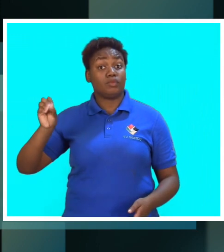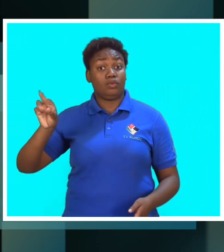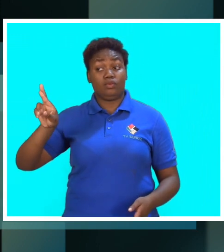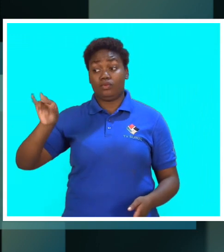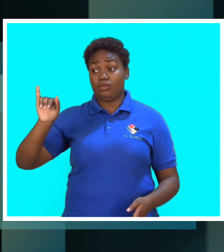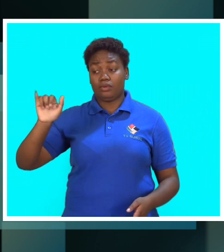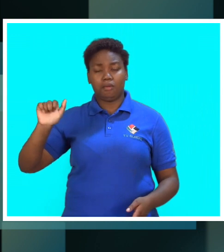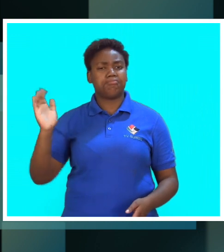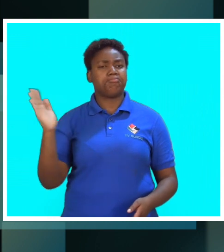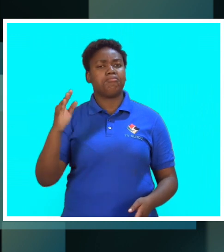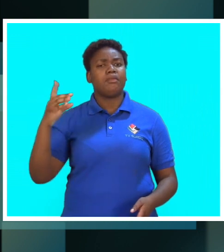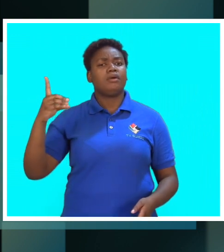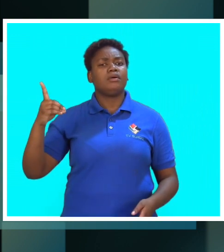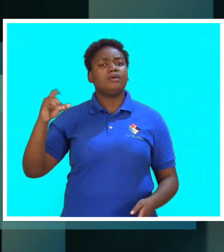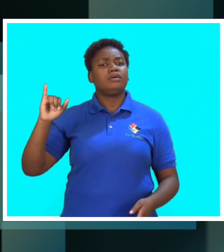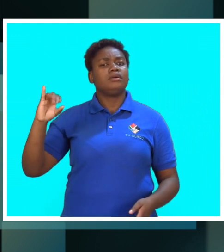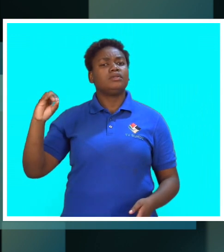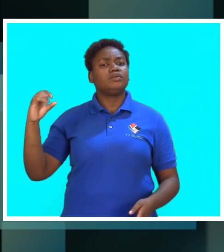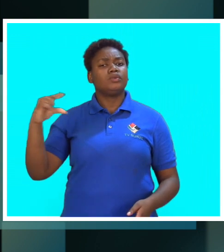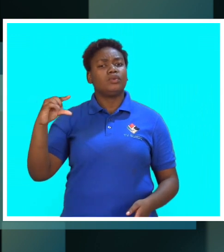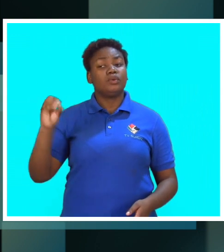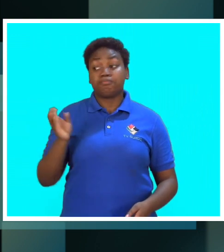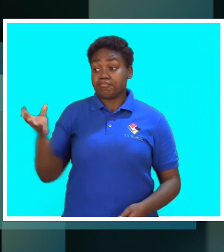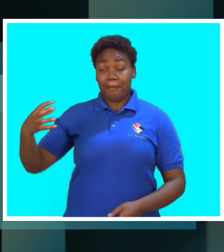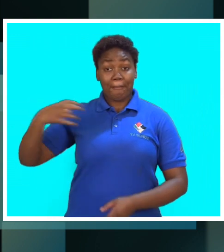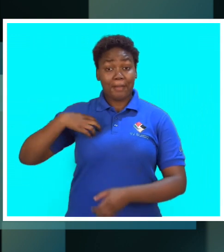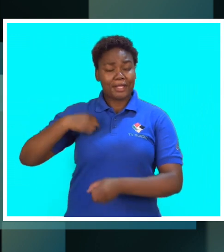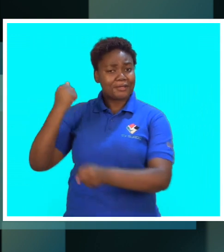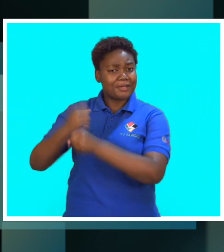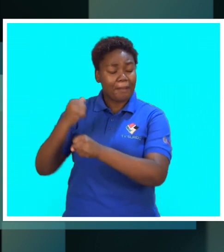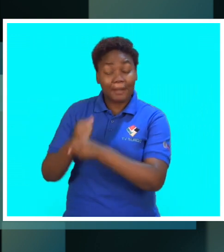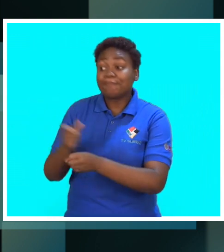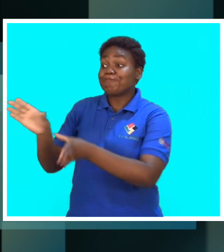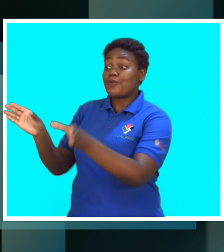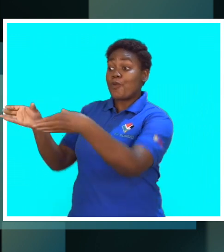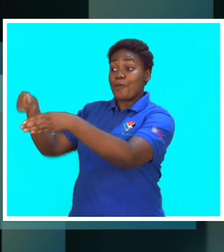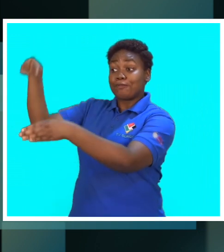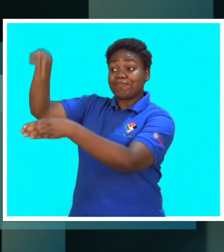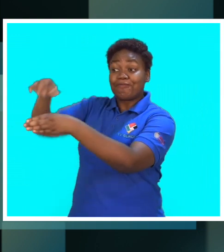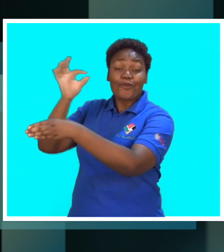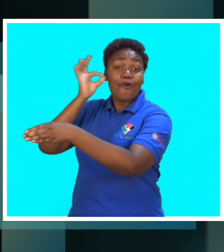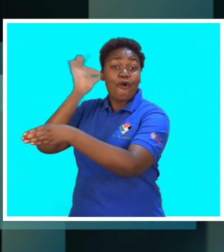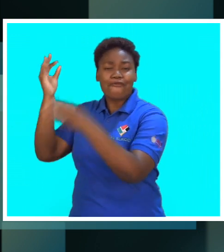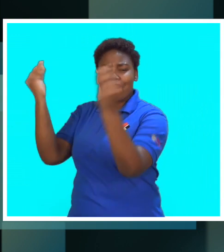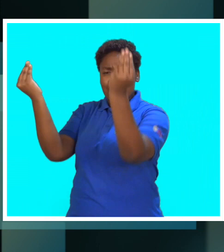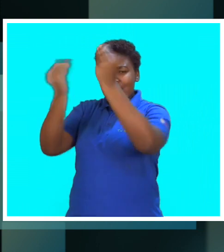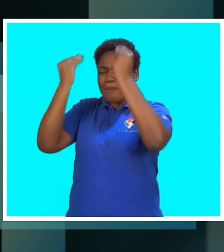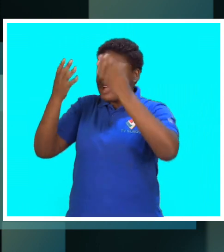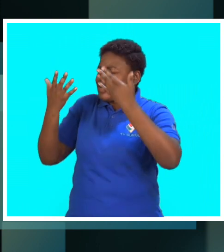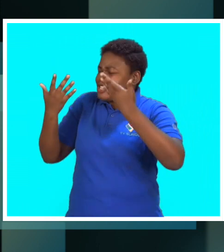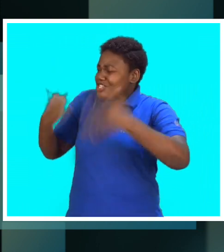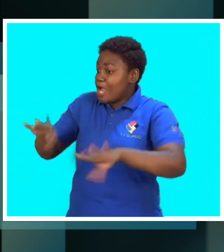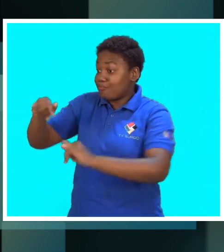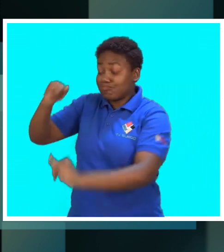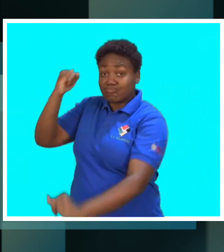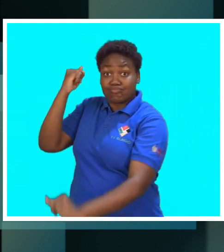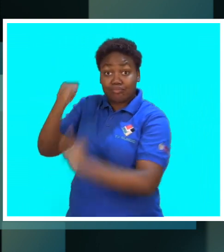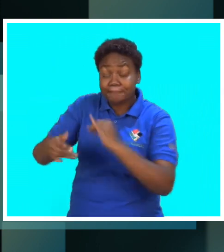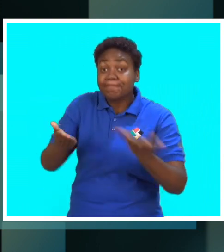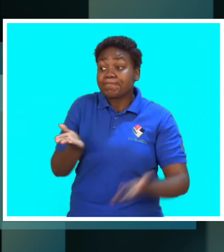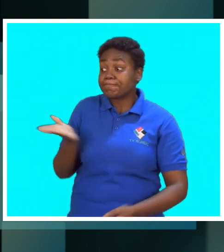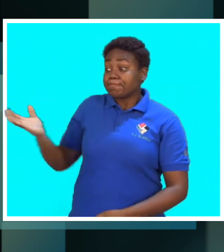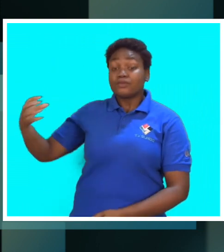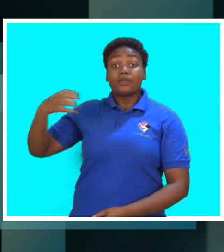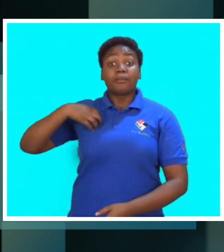A ministra do Trabalho, Emprego e Segurança Social, Vitória Diogo, diz que esta formação marca o fim